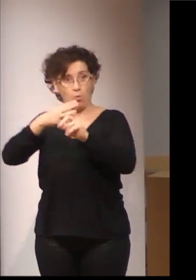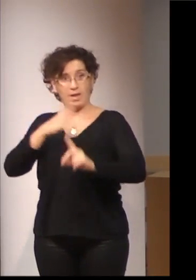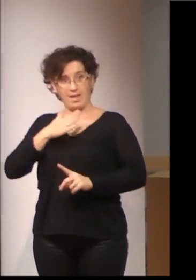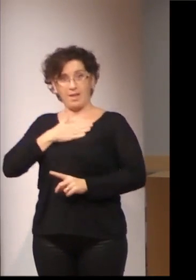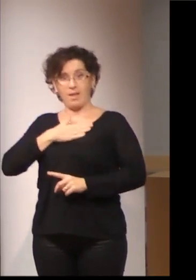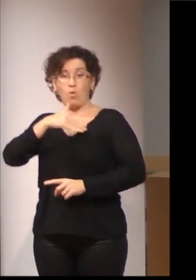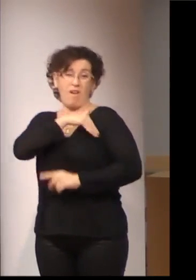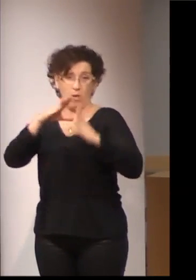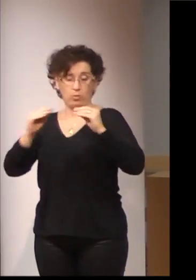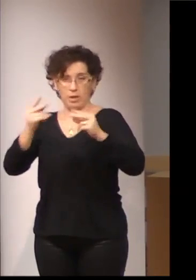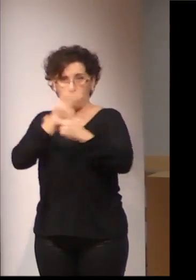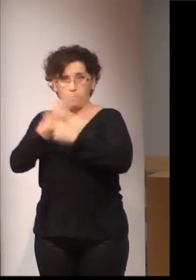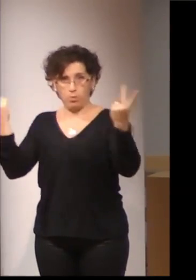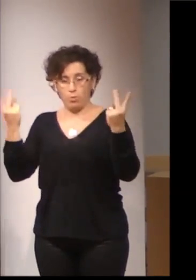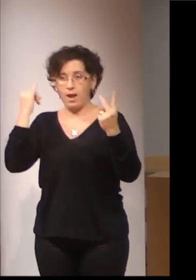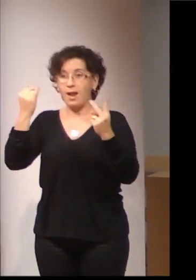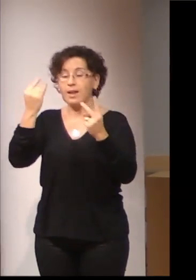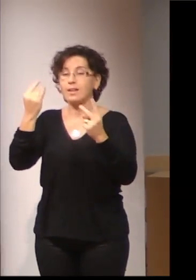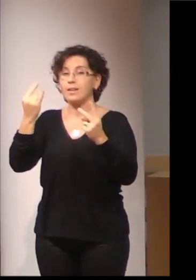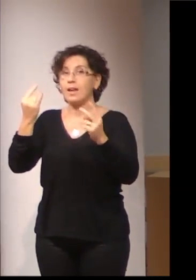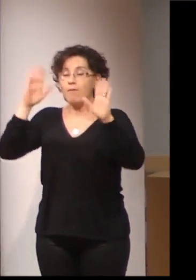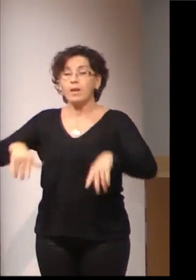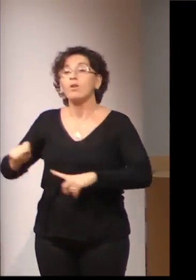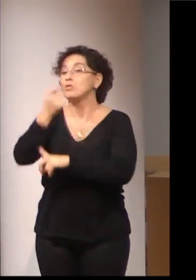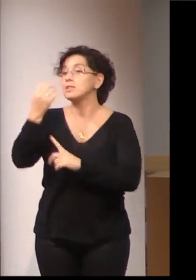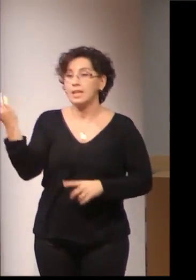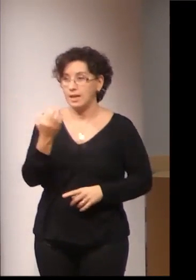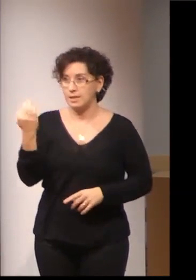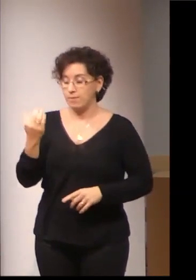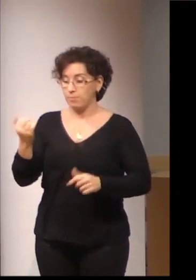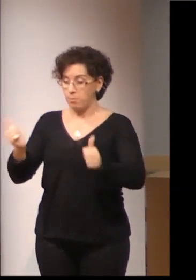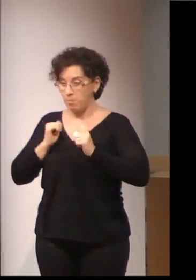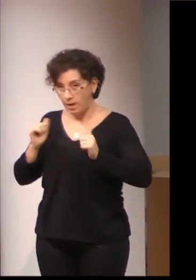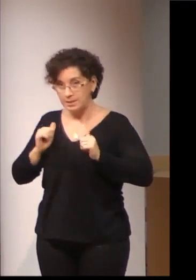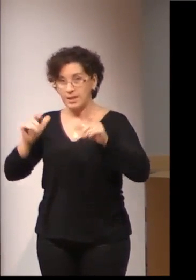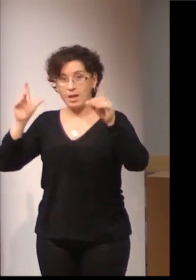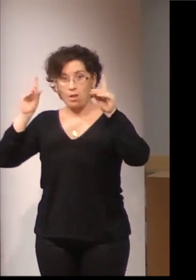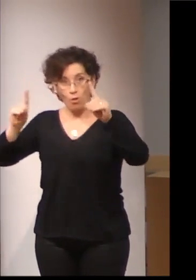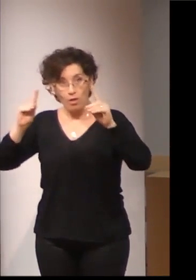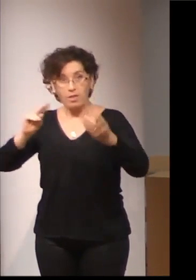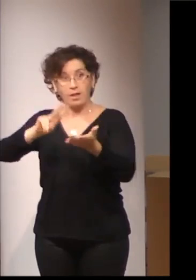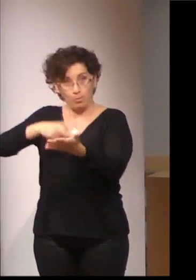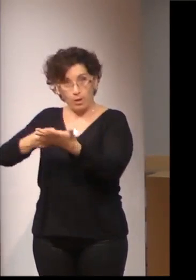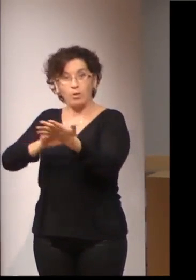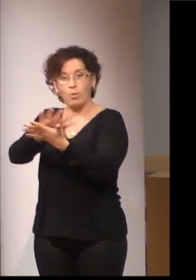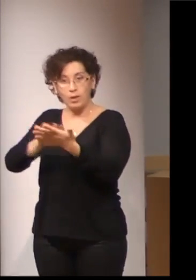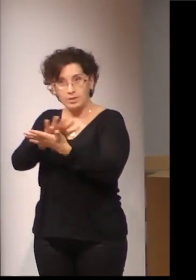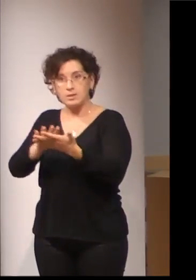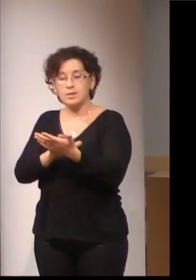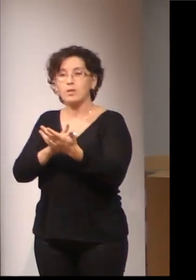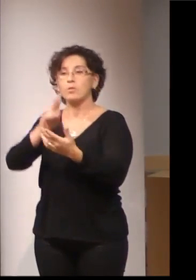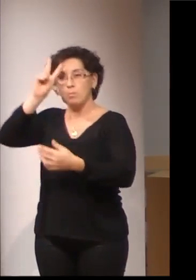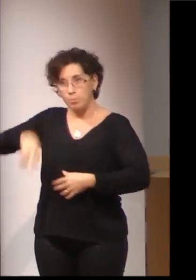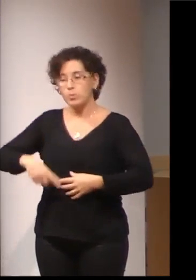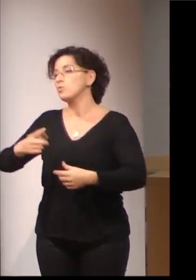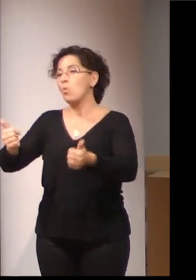la facultad, que el máster de lengua de signos, de docencia e interpretación en lengua de signos española sea uno de los másteres